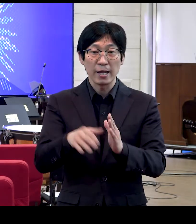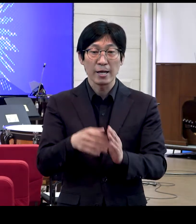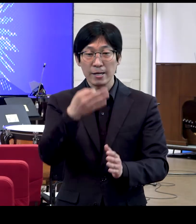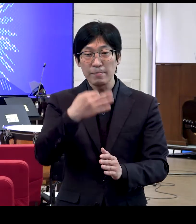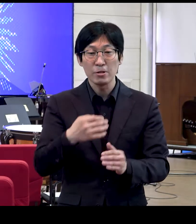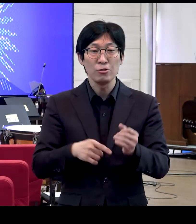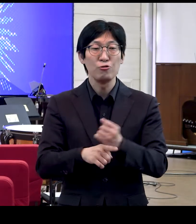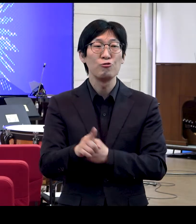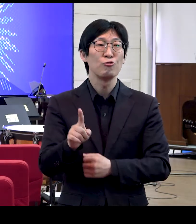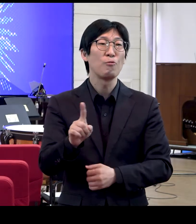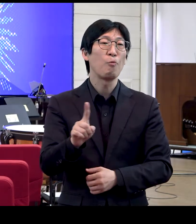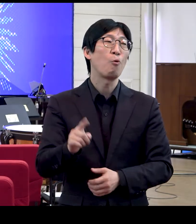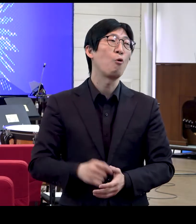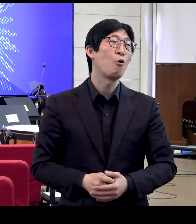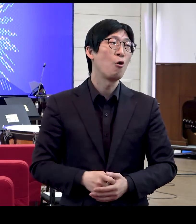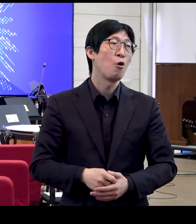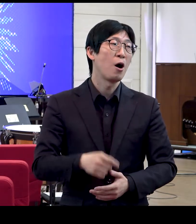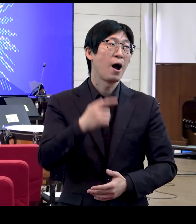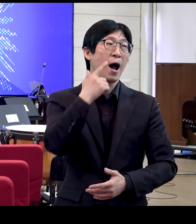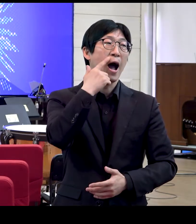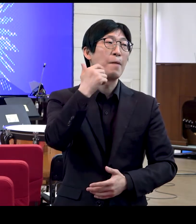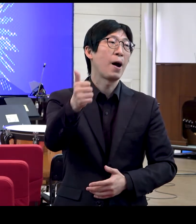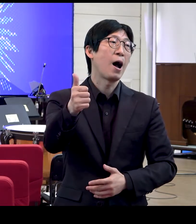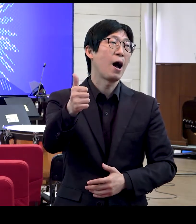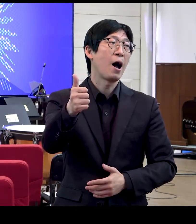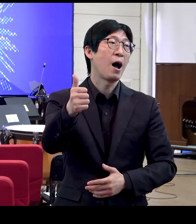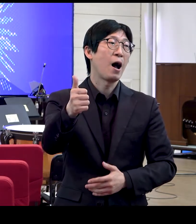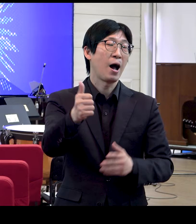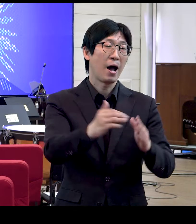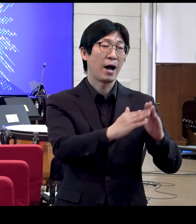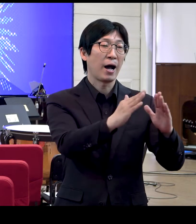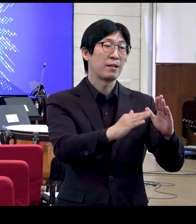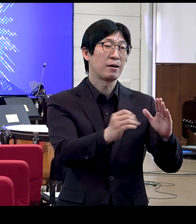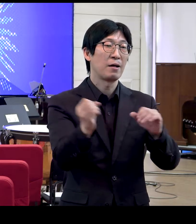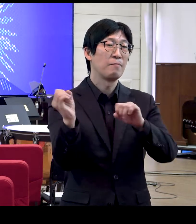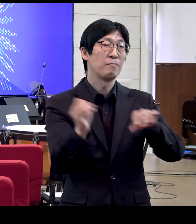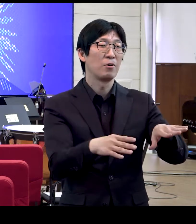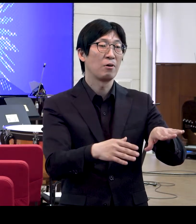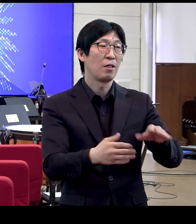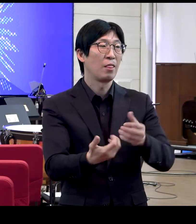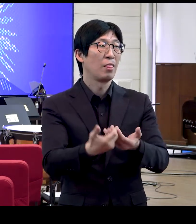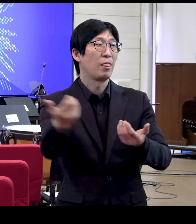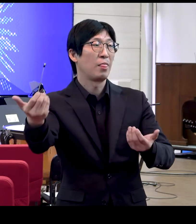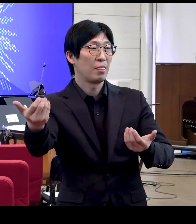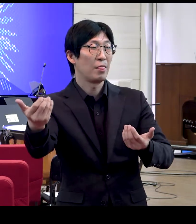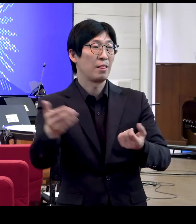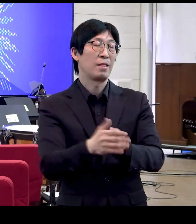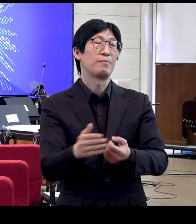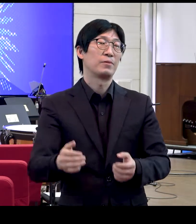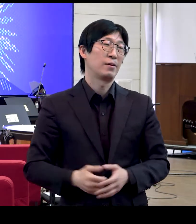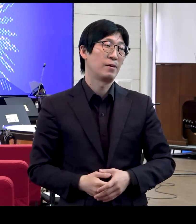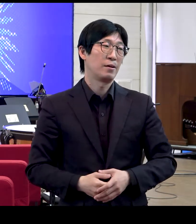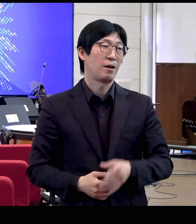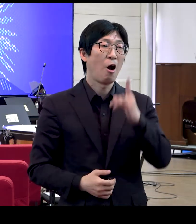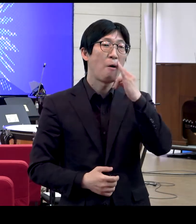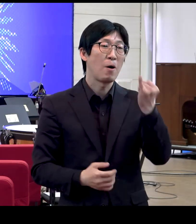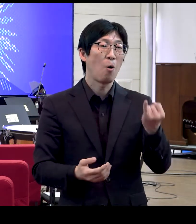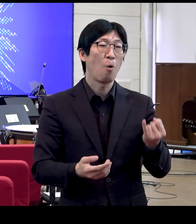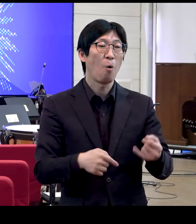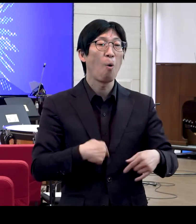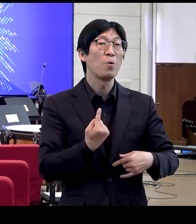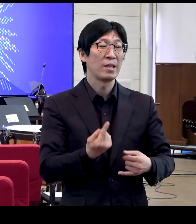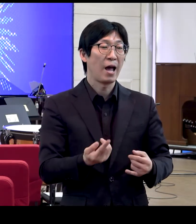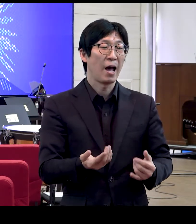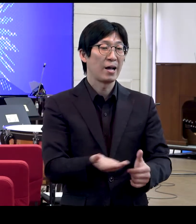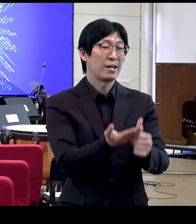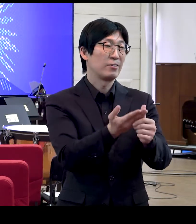이유는요, 무엇보다 아버지가 가정을 버렸기 때문에, 그리고 떠났기 때문에 그래서 온 거예요.